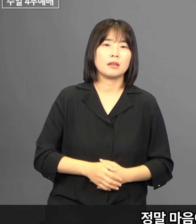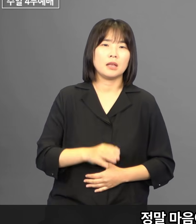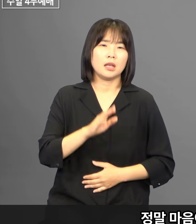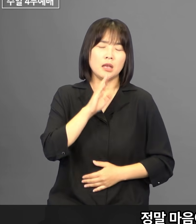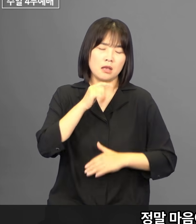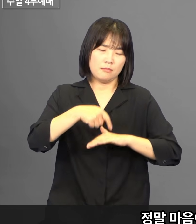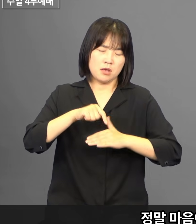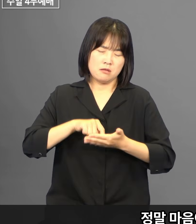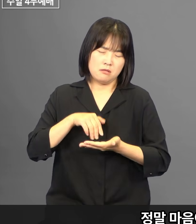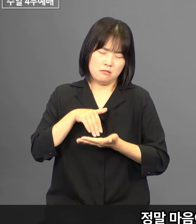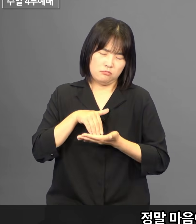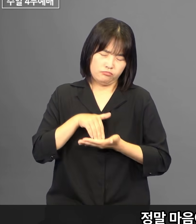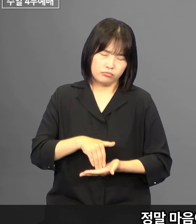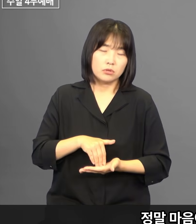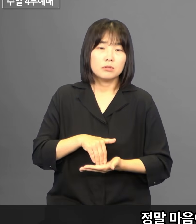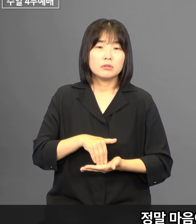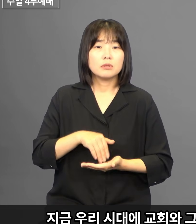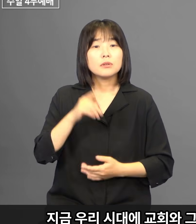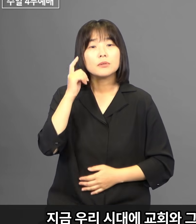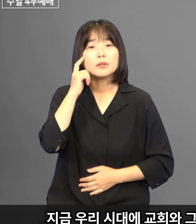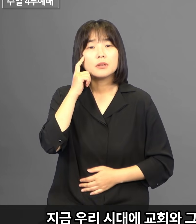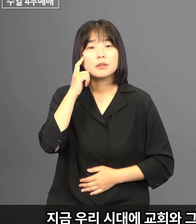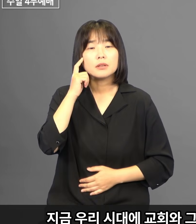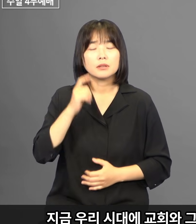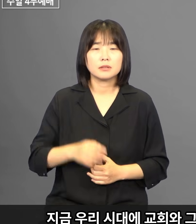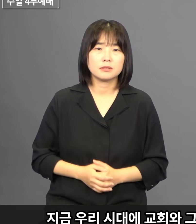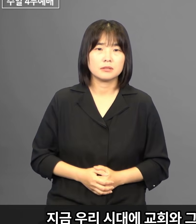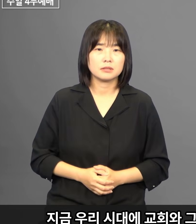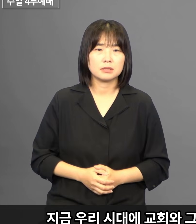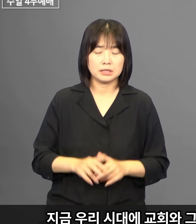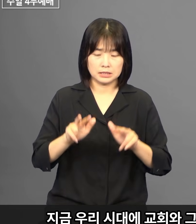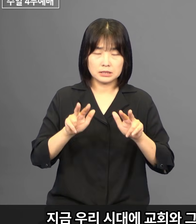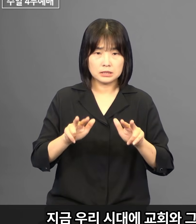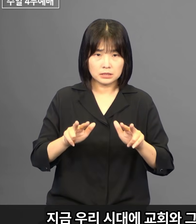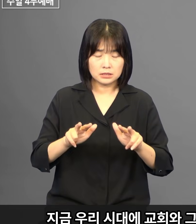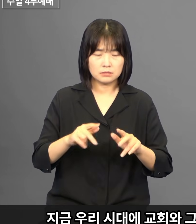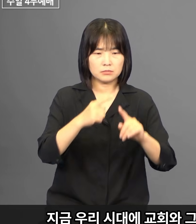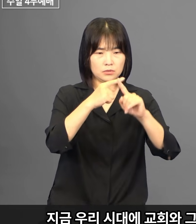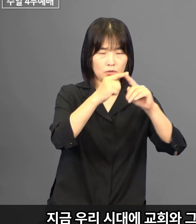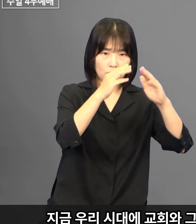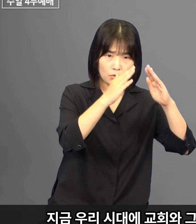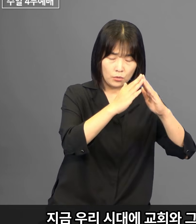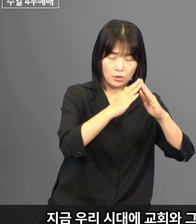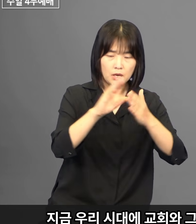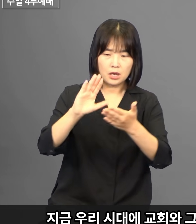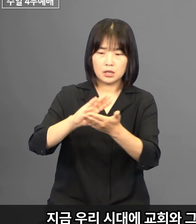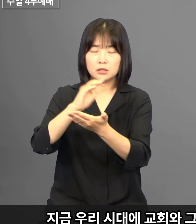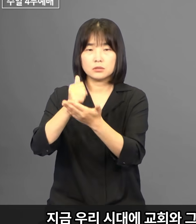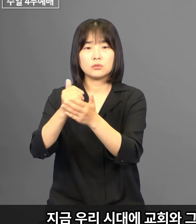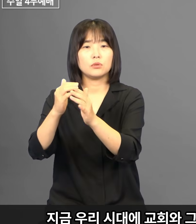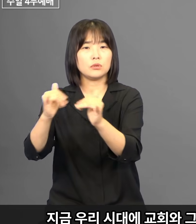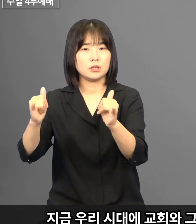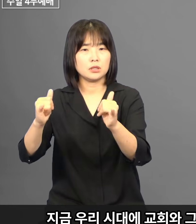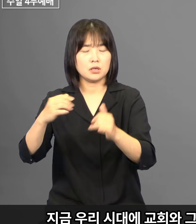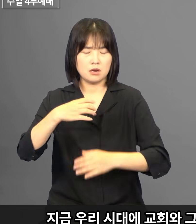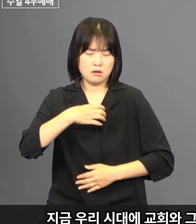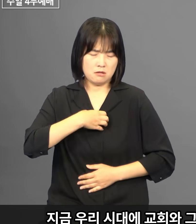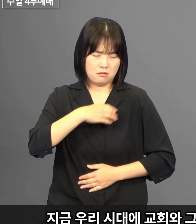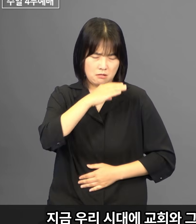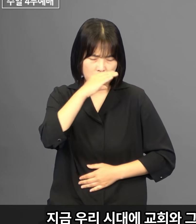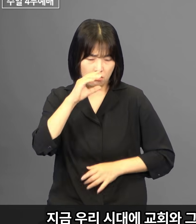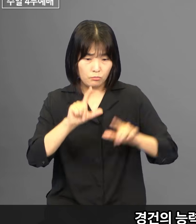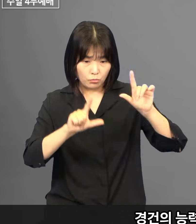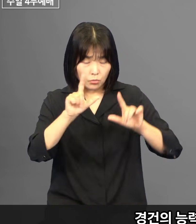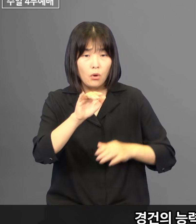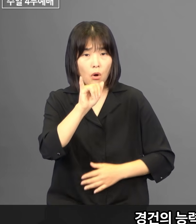마음이 무거워지는 것은 지금 우리 시대에 교회와 그리스도인들이 경건의 모양은